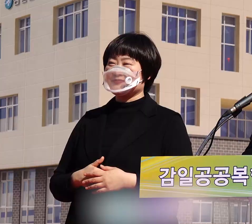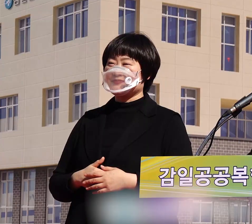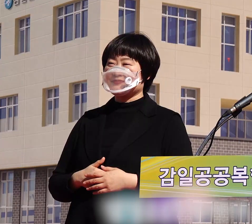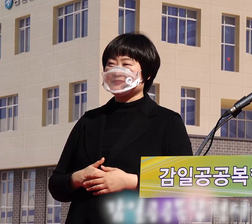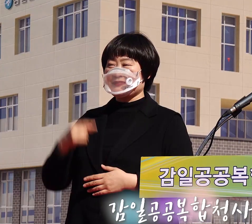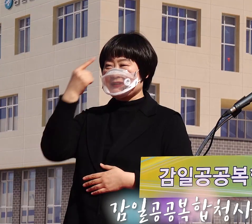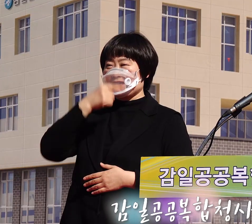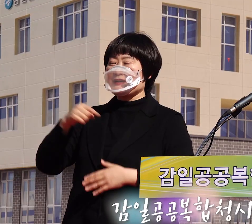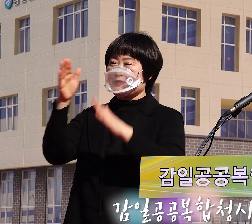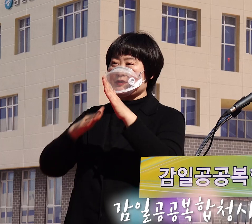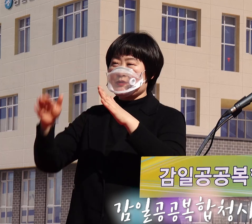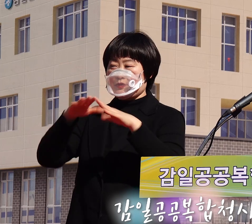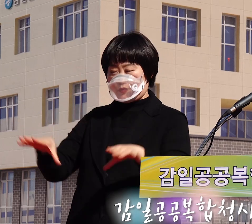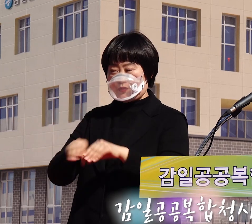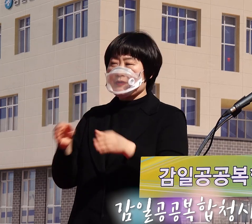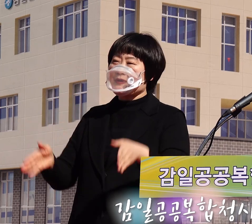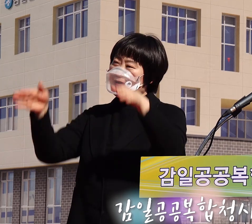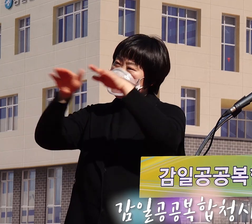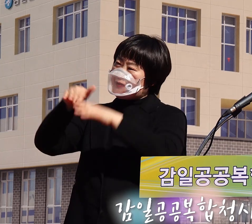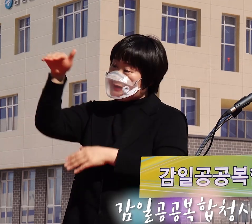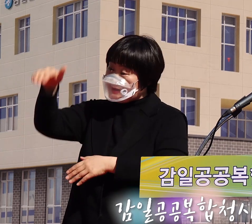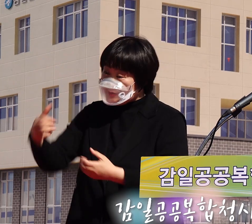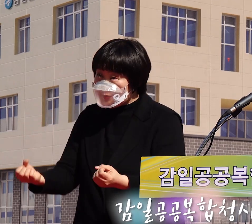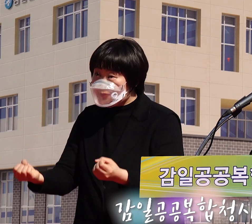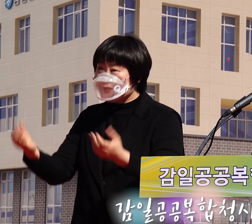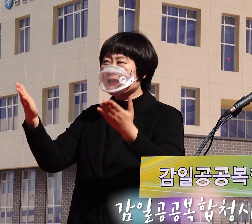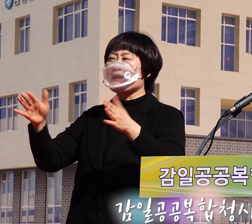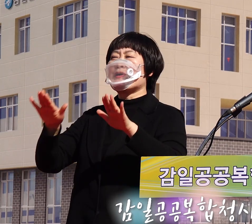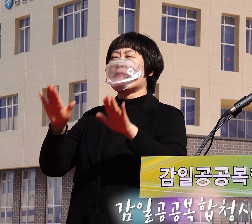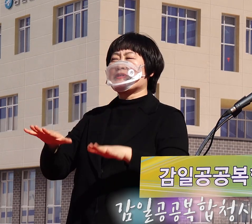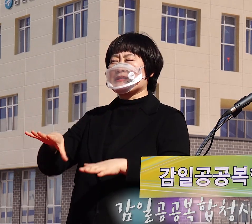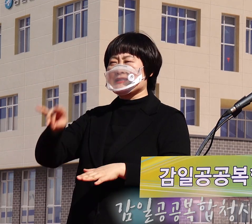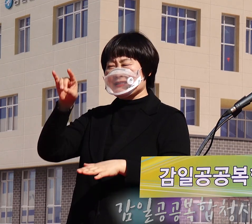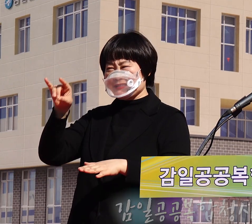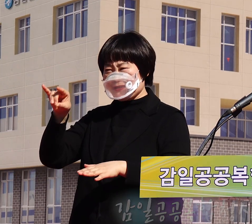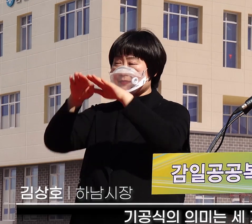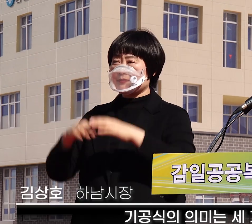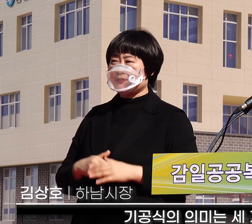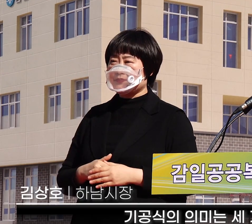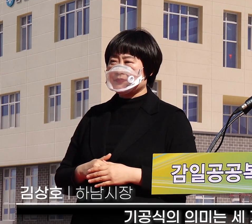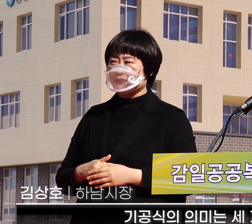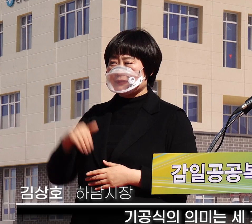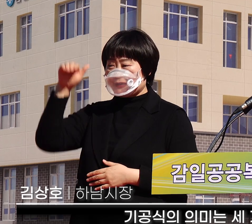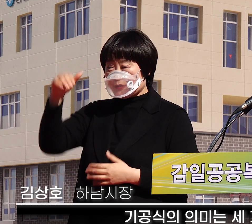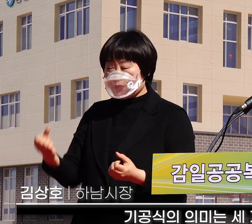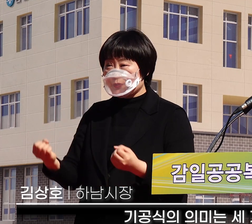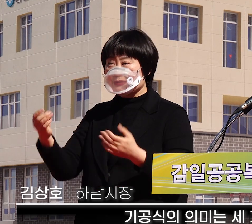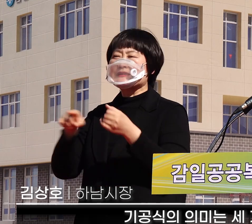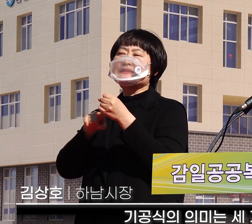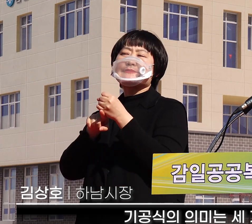네, 가밀 공공복합청사 기공식 첫 삽을 쓴 날 정말 기쁩니다. 기공식의